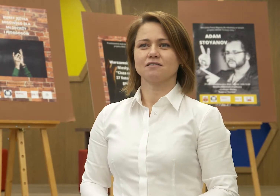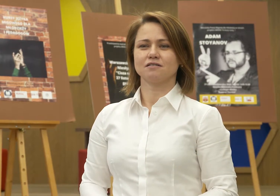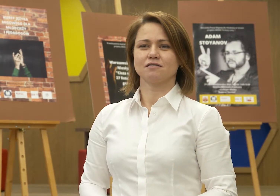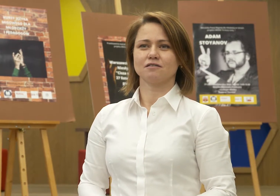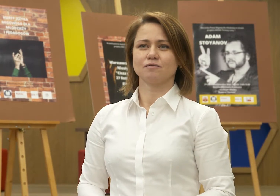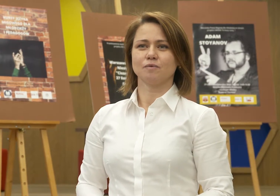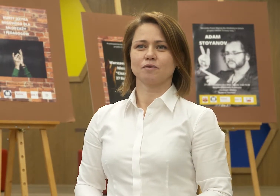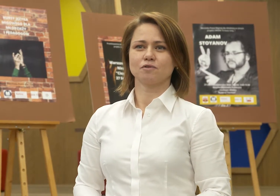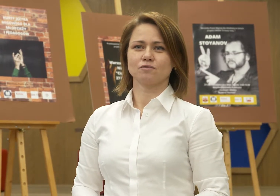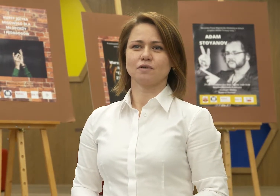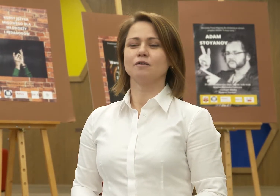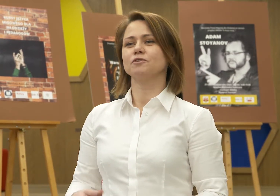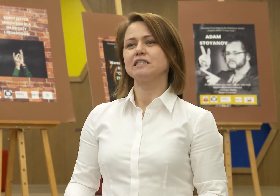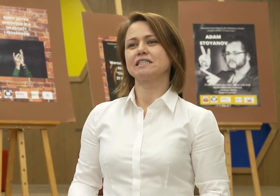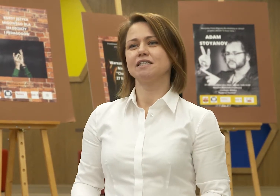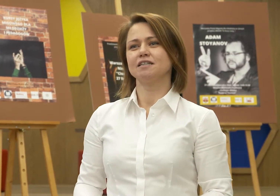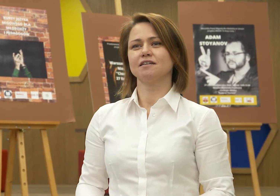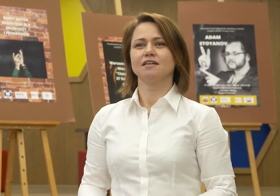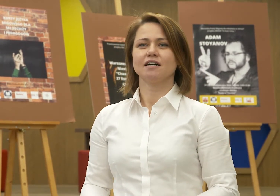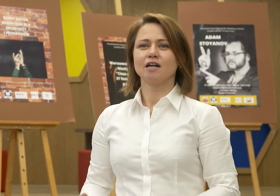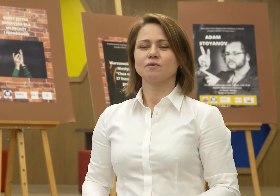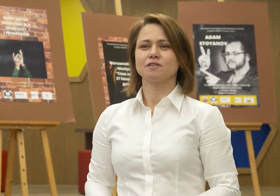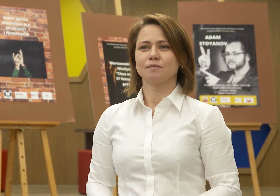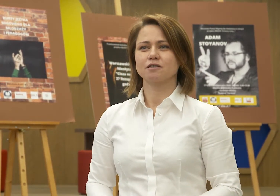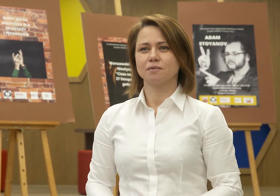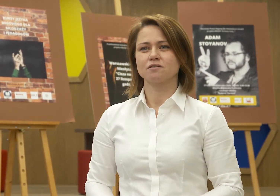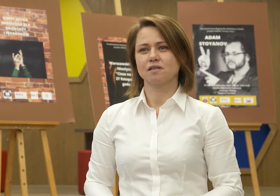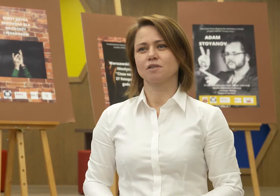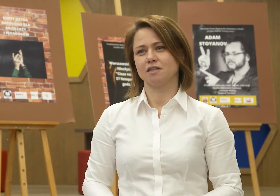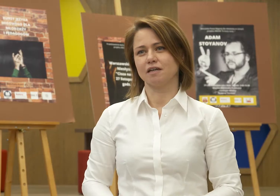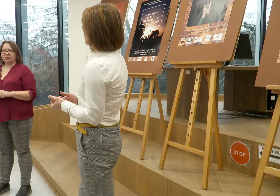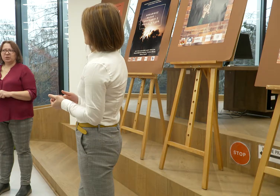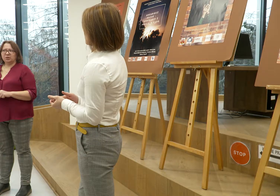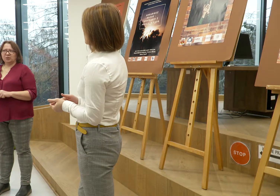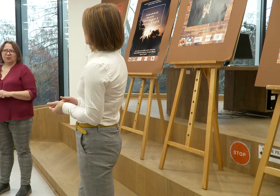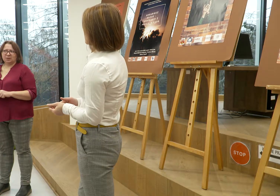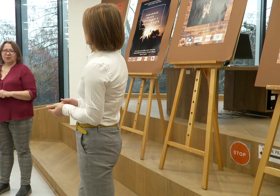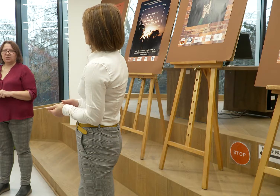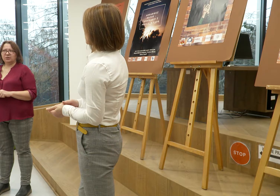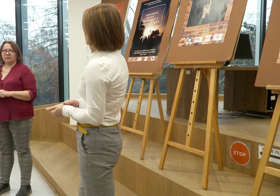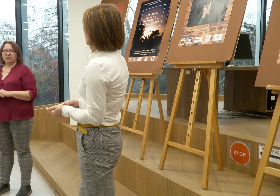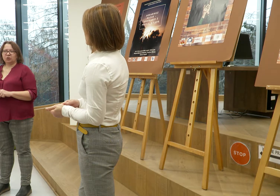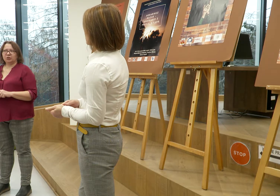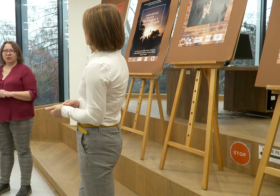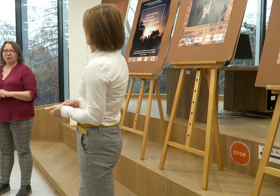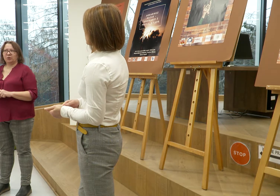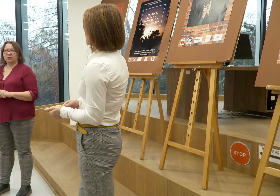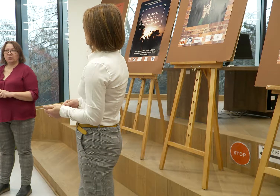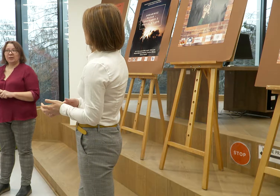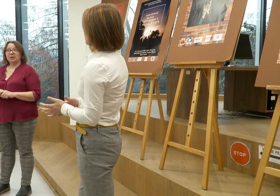jest po prostu albo nie istnieje, albo jest bardzo, bardzo zamknięty. Na pomysł zrealizowania takiego projektu w